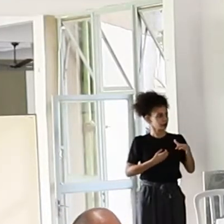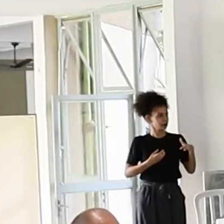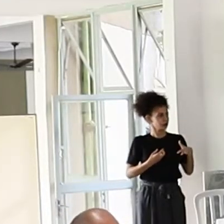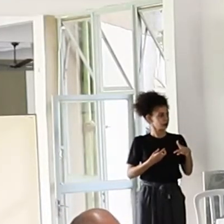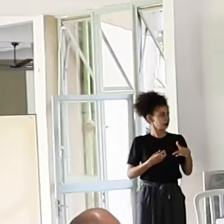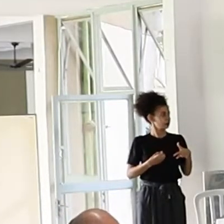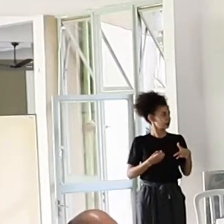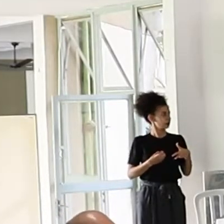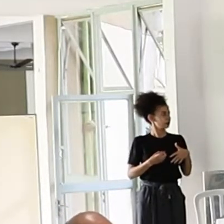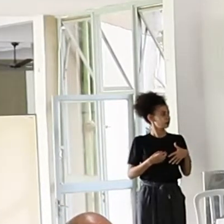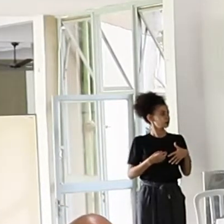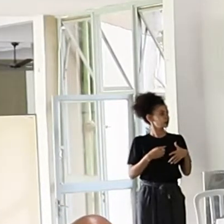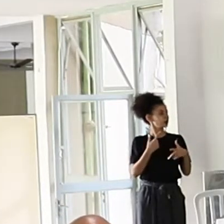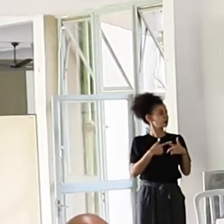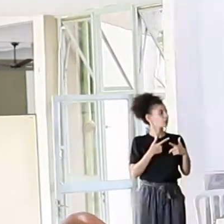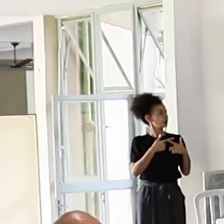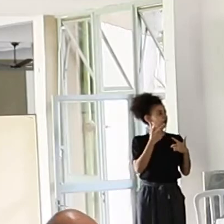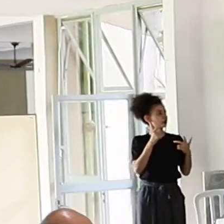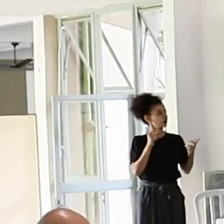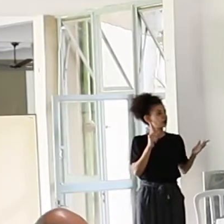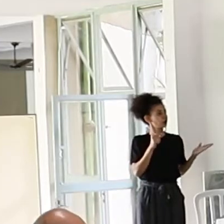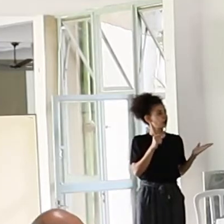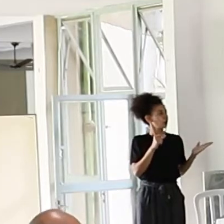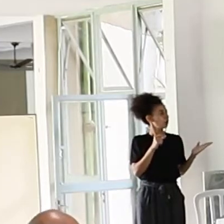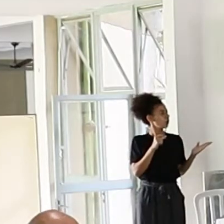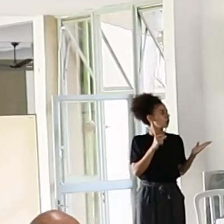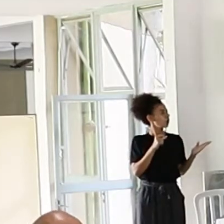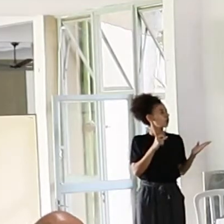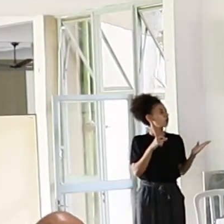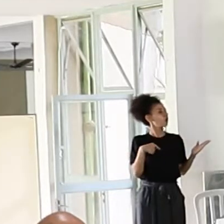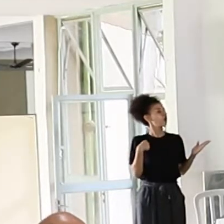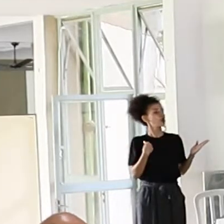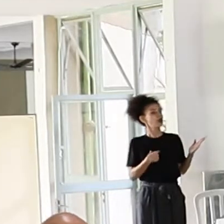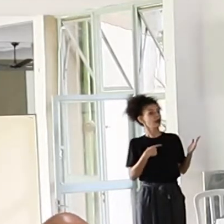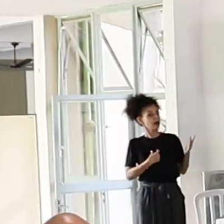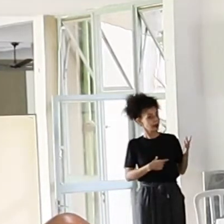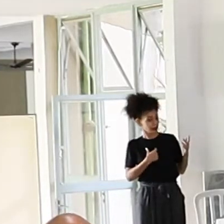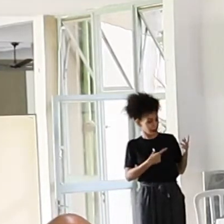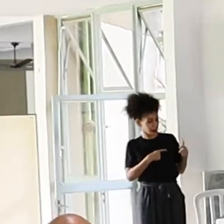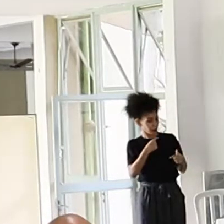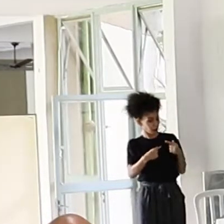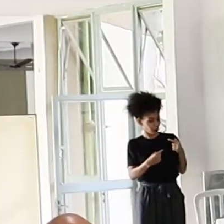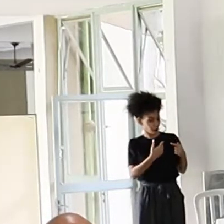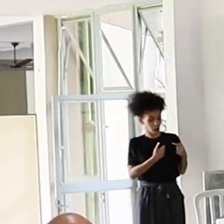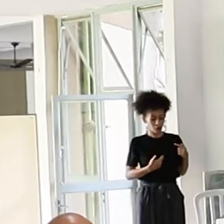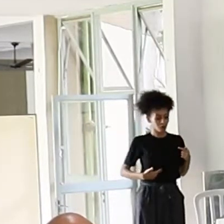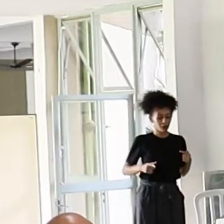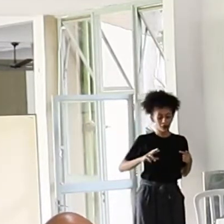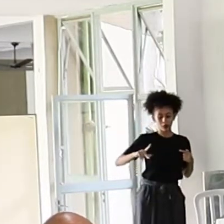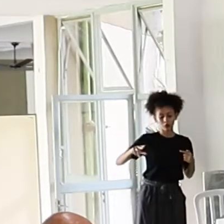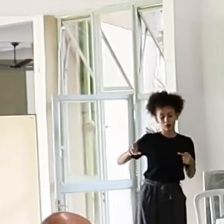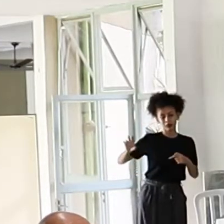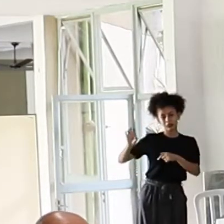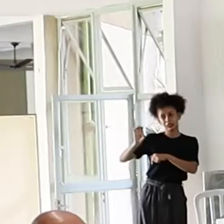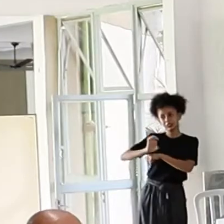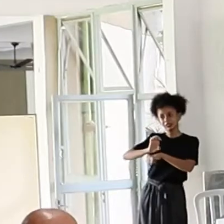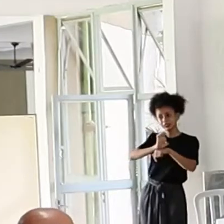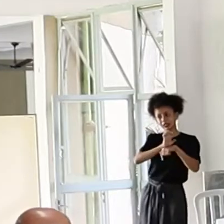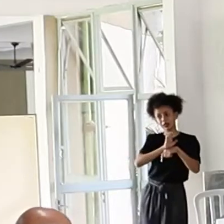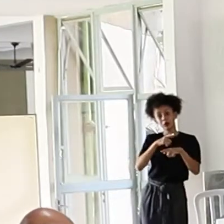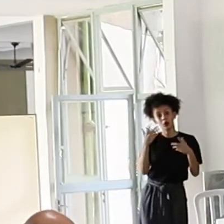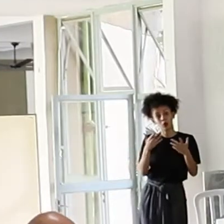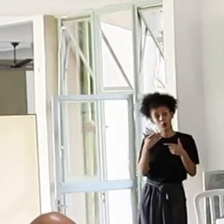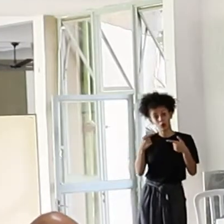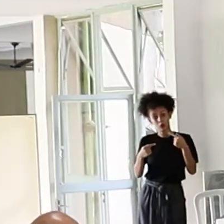por quê que o sal se hoje falou assim a gente tem política de governo e não testado e